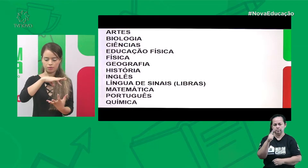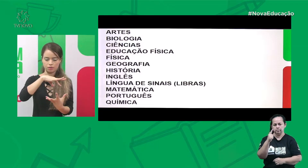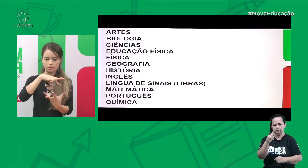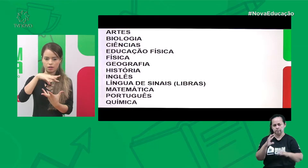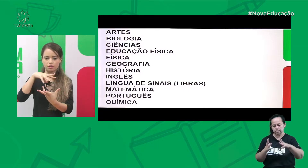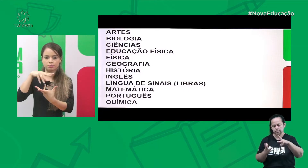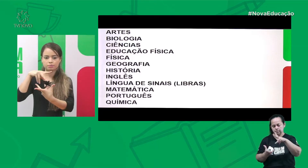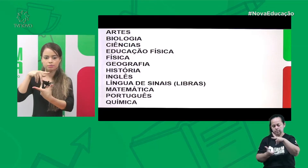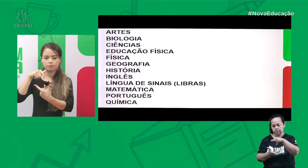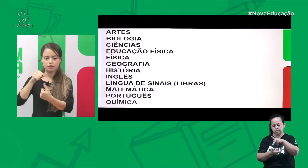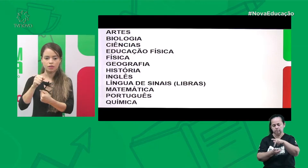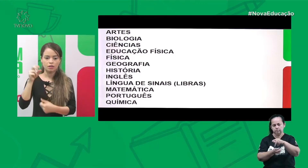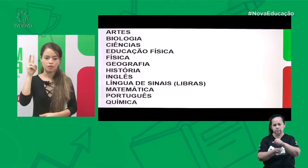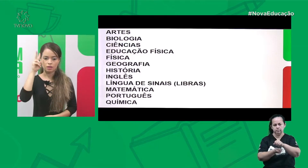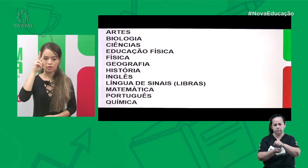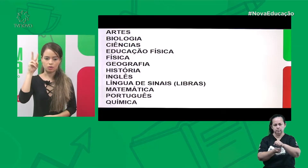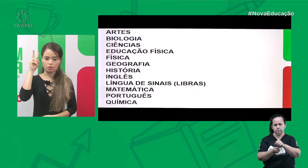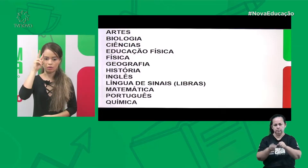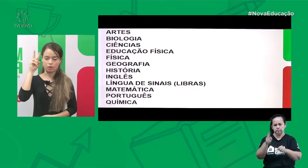geografia,